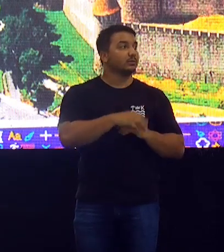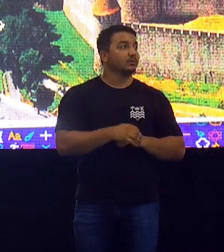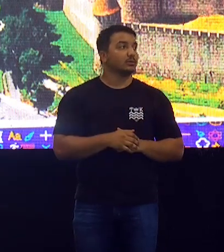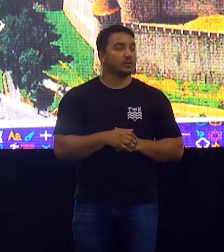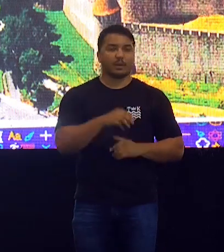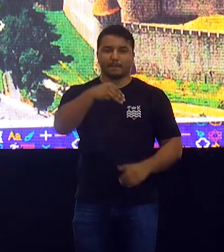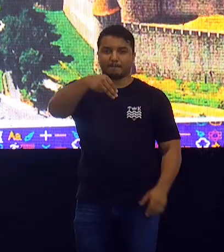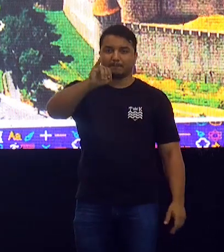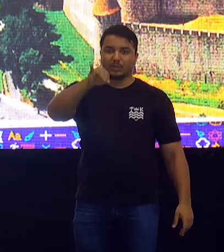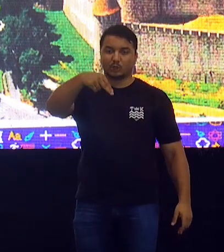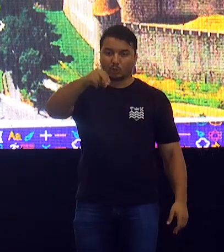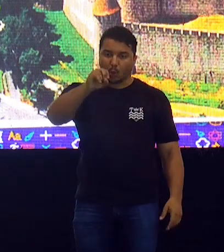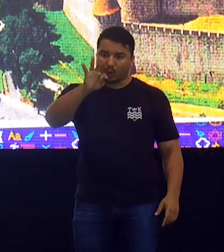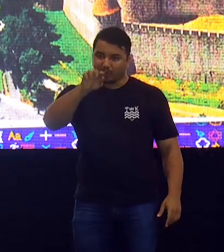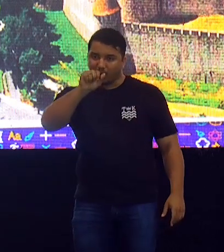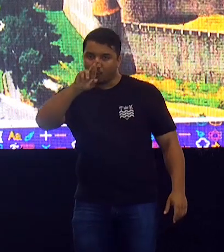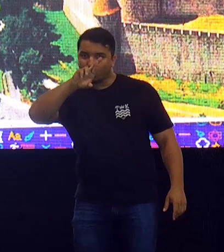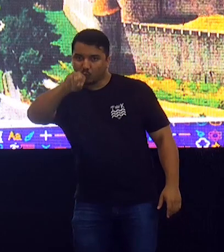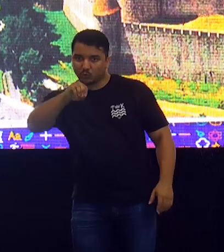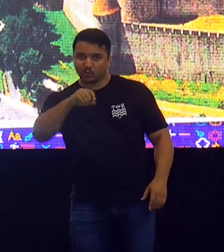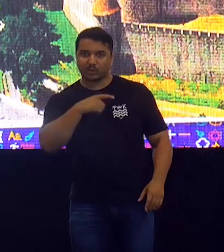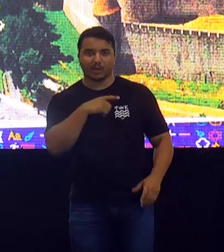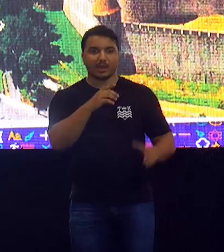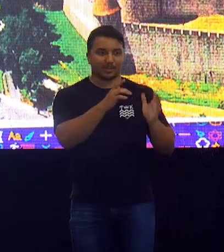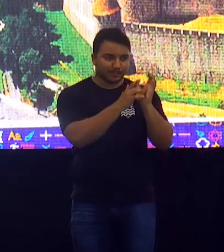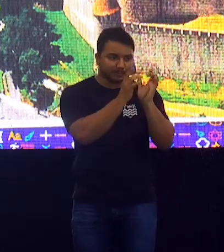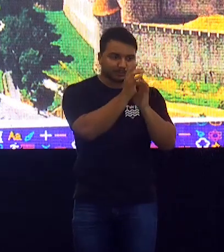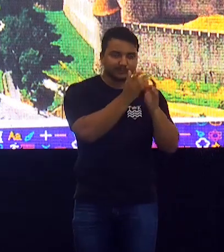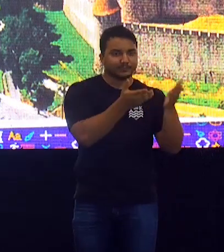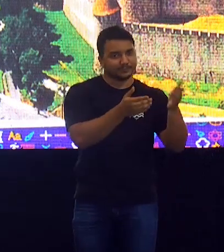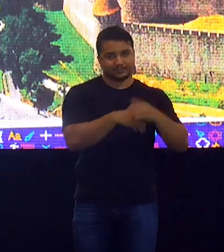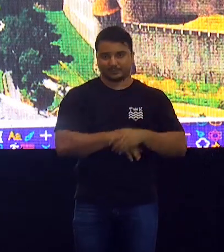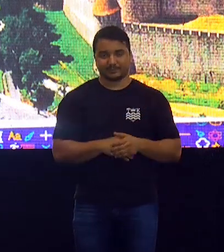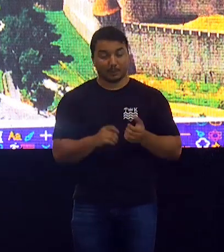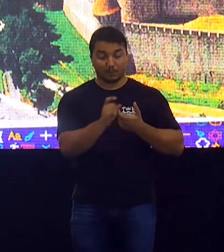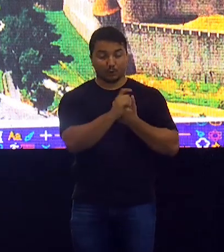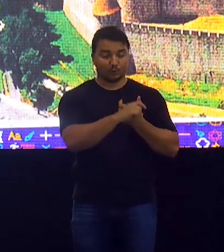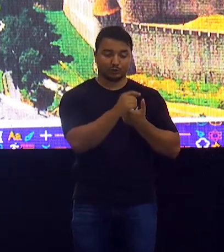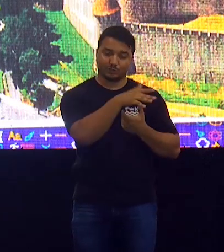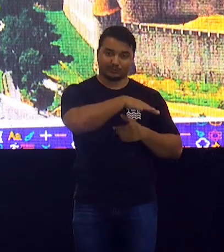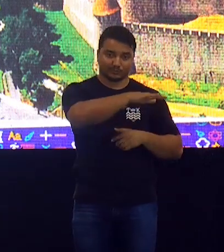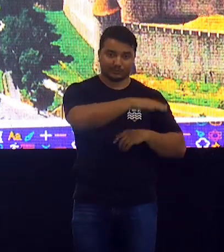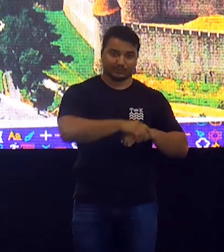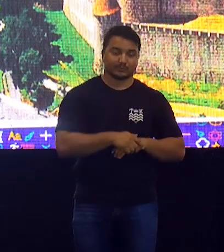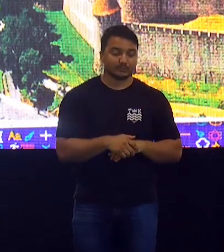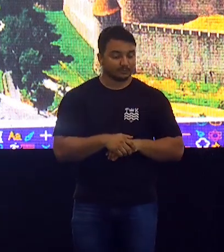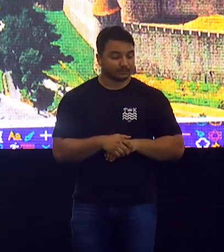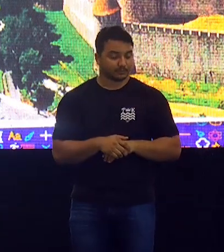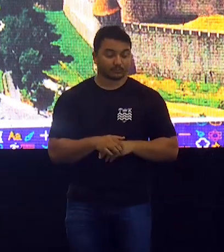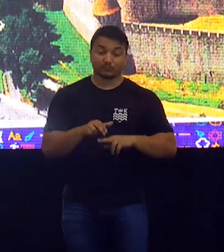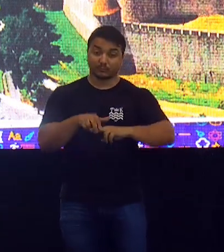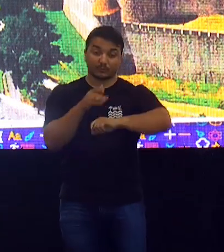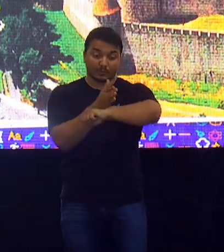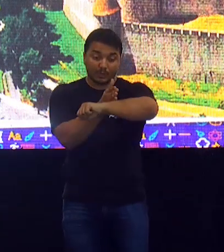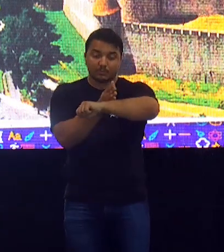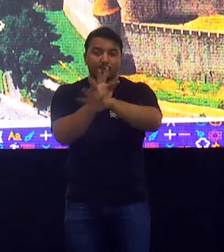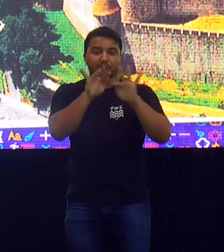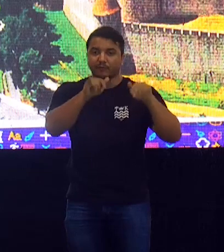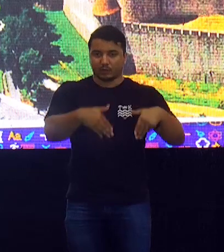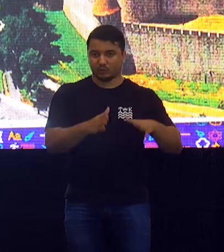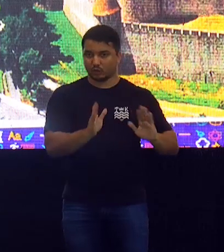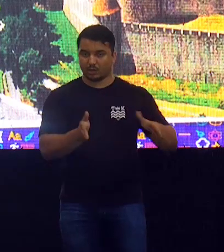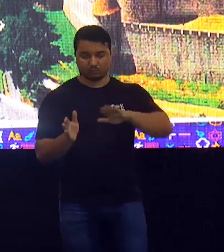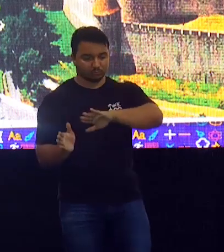disse: Minotauro. Está sabendo bem de mitologia cristã essa daí, tá? Então na Idade Média, acabou as invasões. Final da